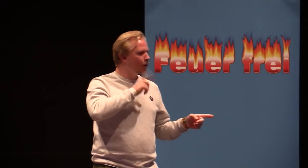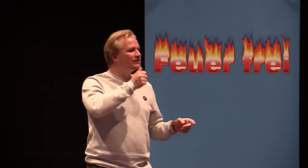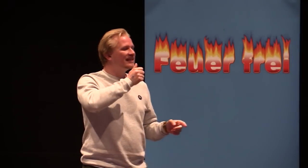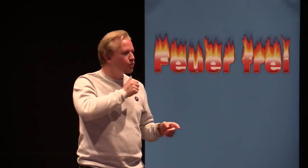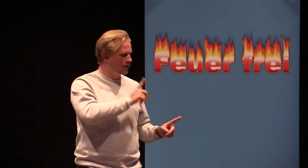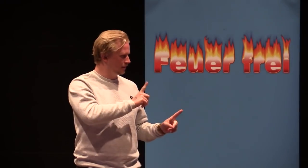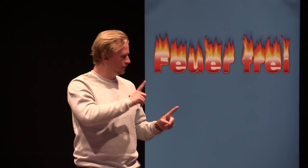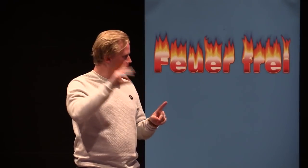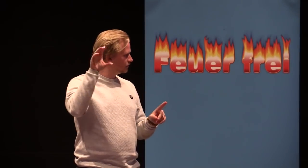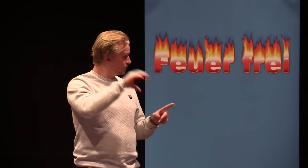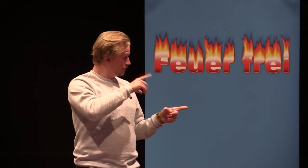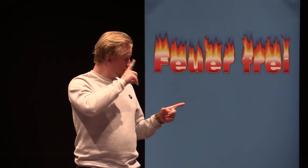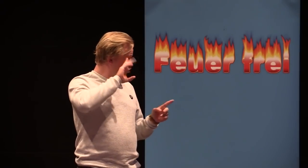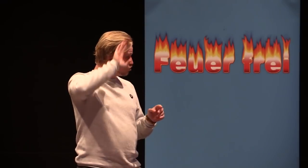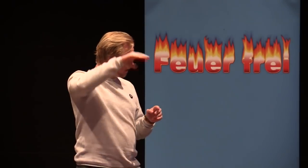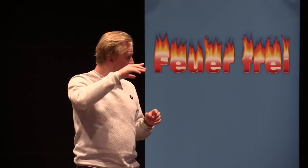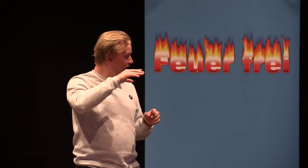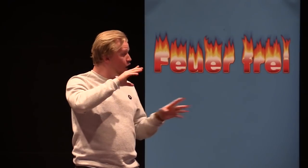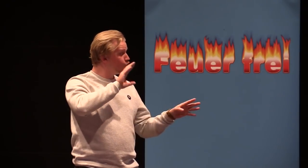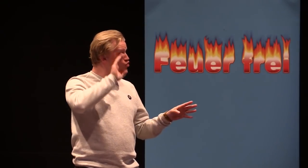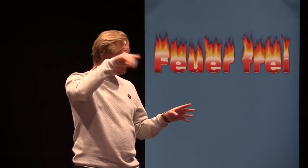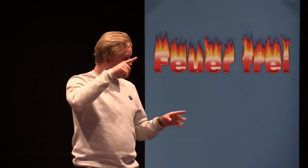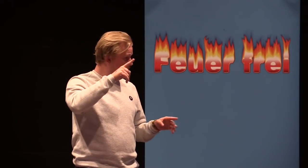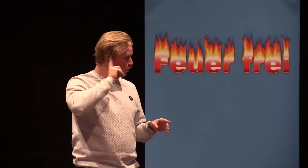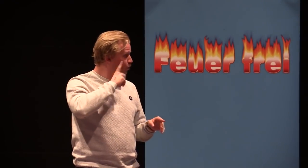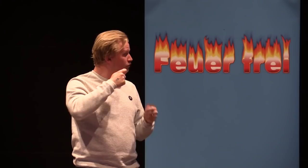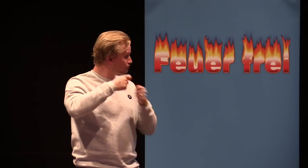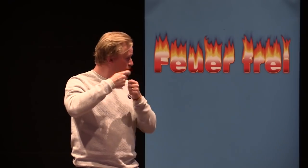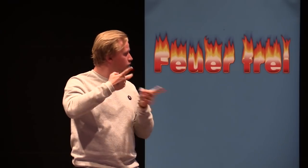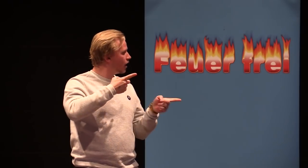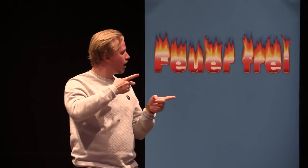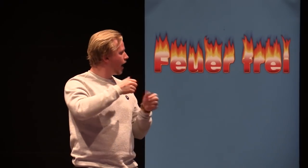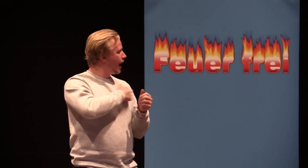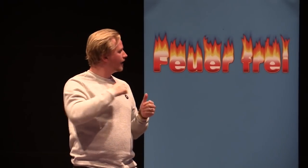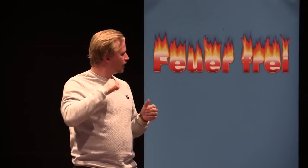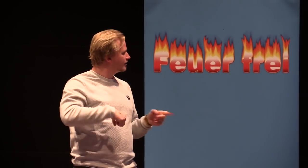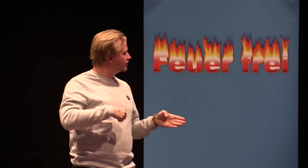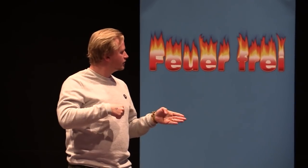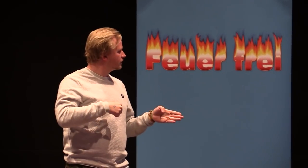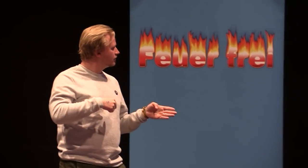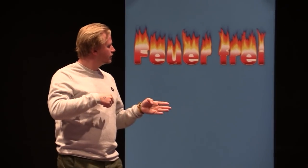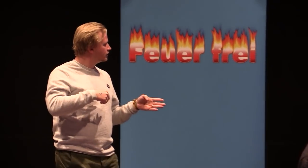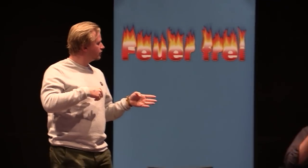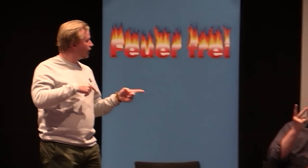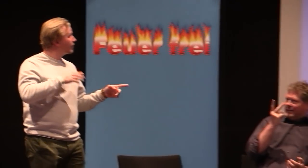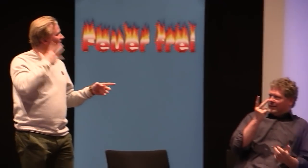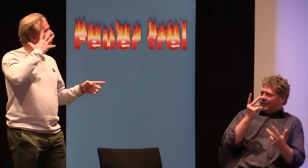Apropos Deutscher Gehörlosenbund, es gibt doch auch Fördermittel für die Jugend. Also die Deutsche Gehörlosenjugend